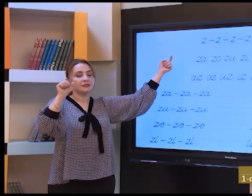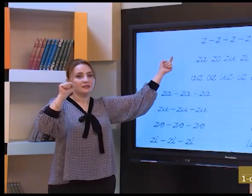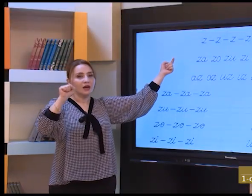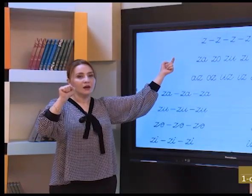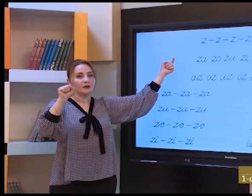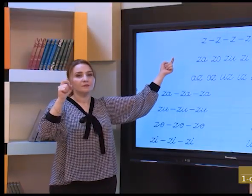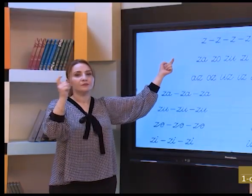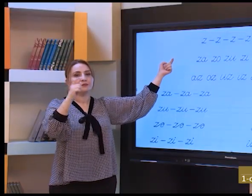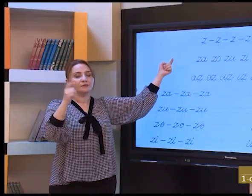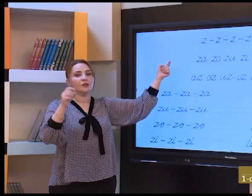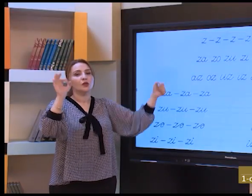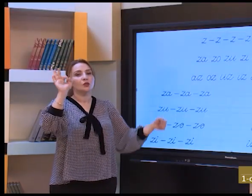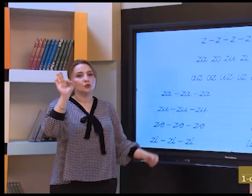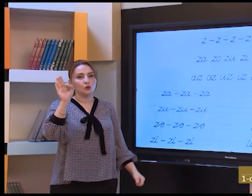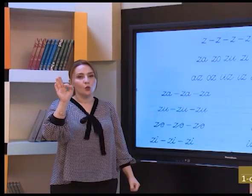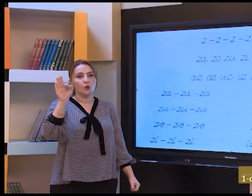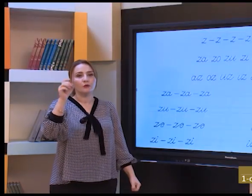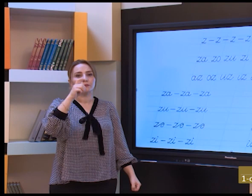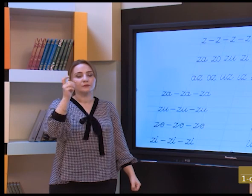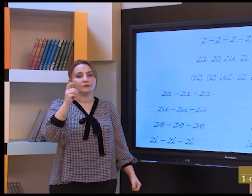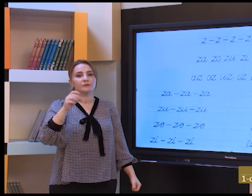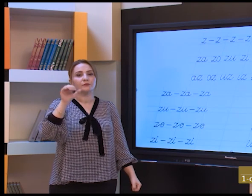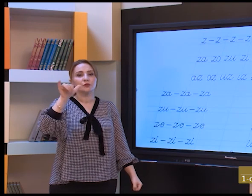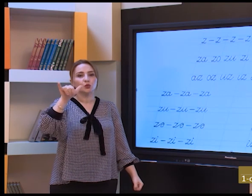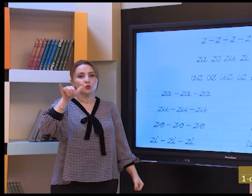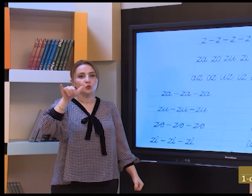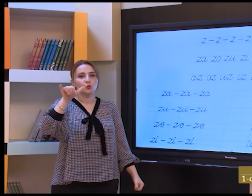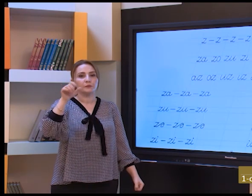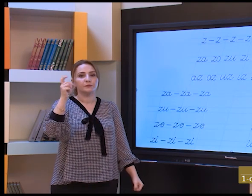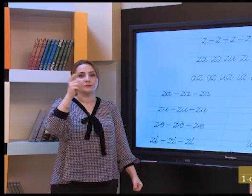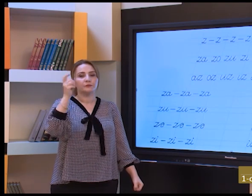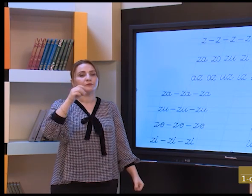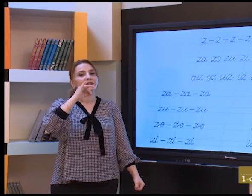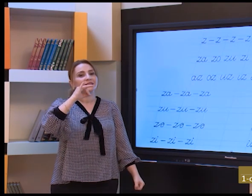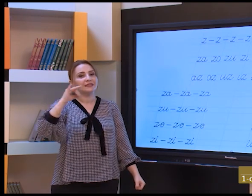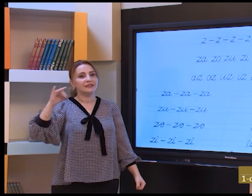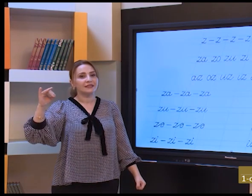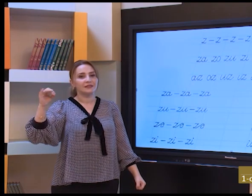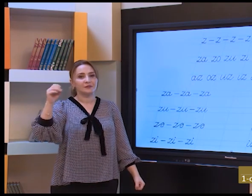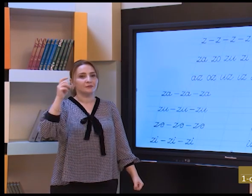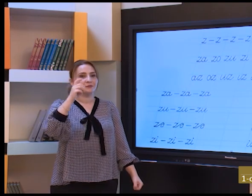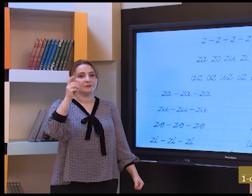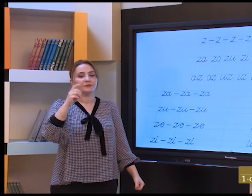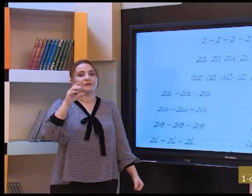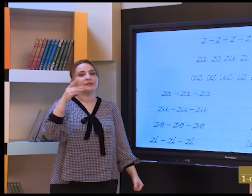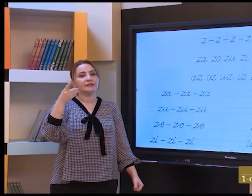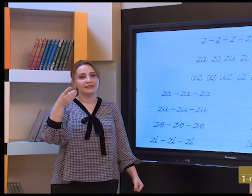Za, zo, zu, zi, zə,